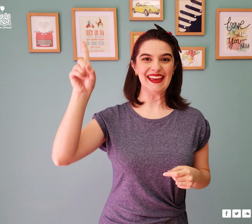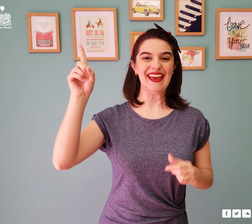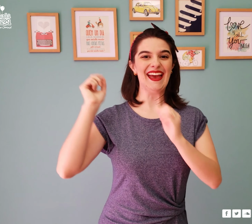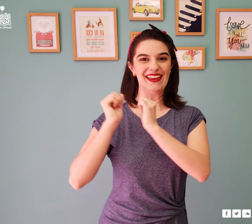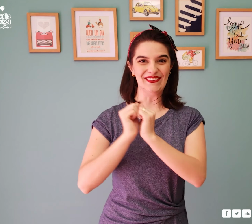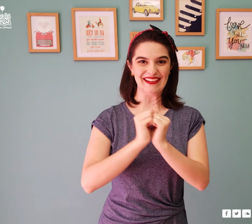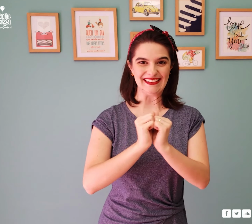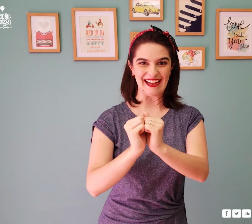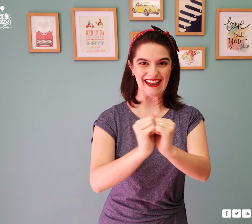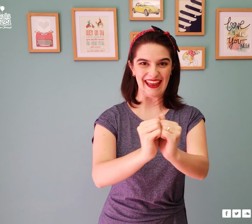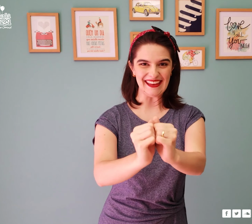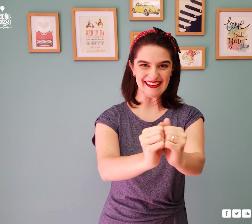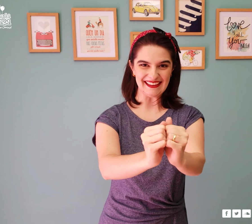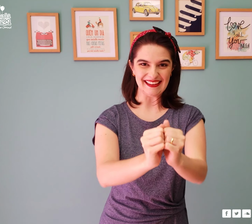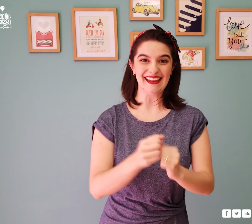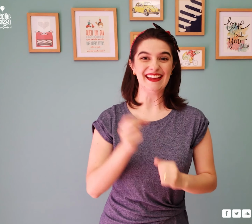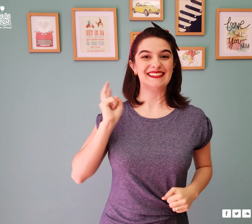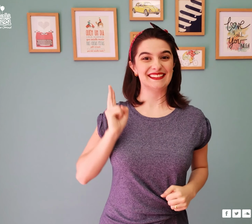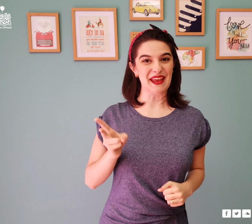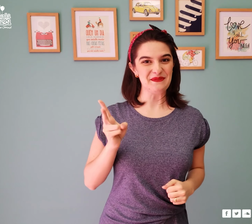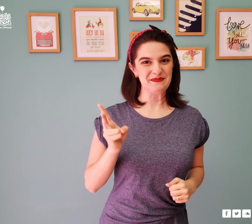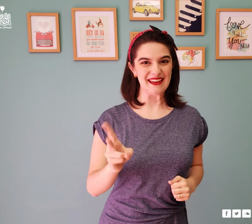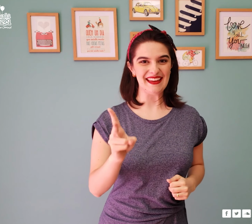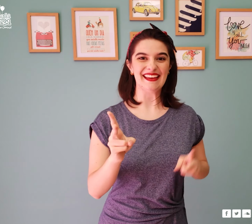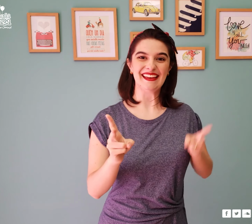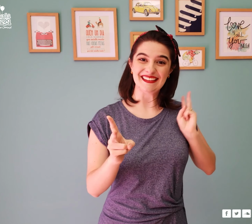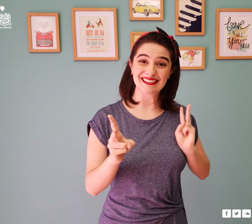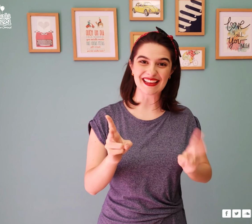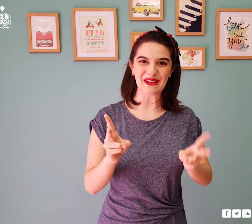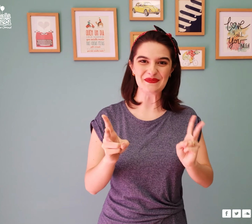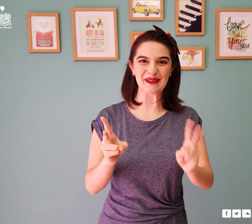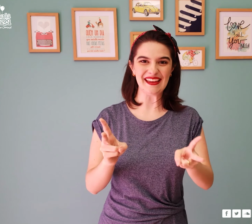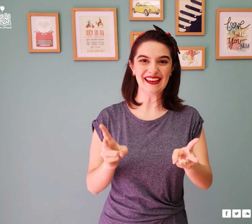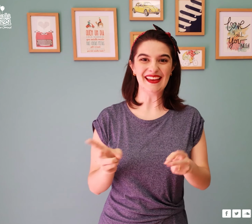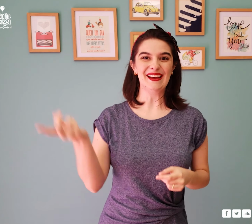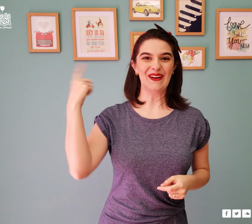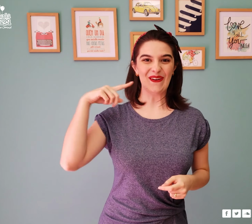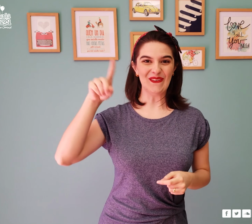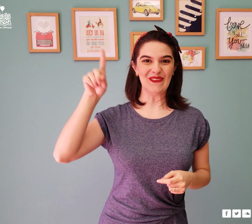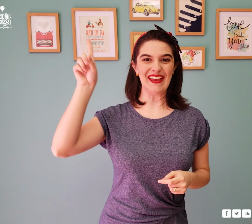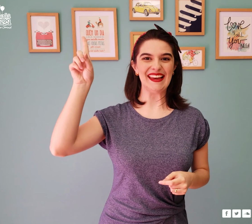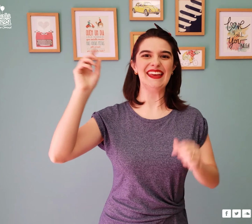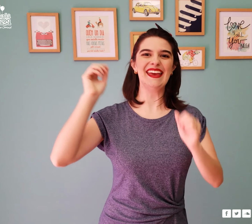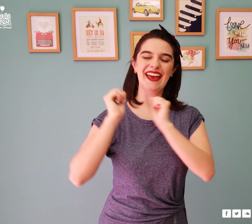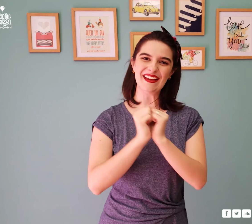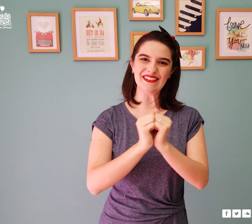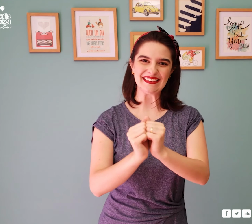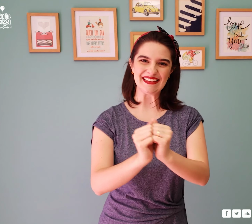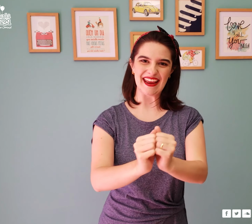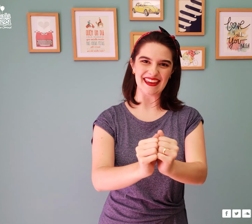eu andarei. Sempre. Sempre. Com ele eu andarei.